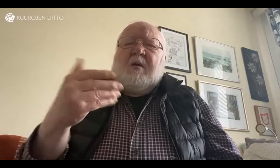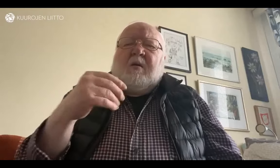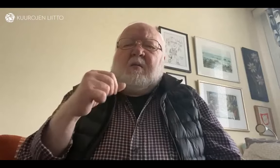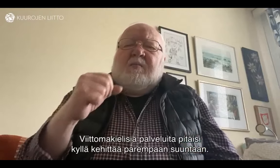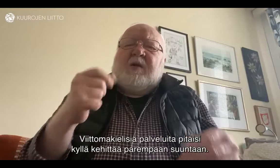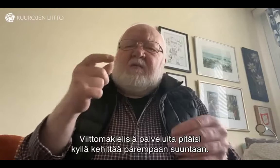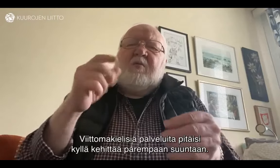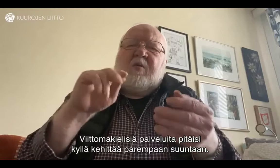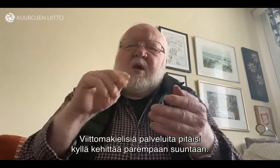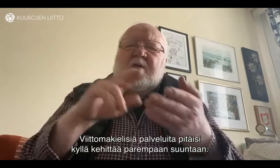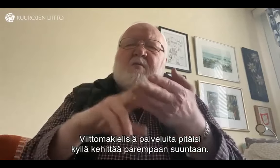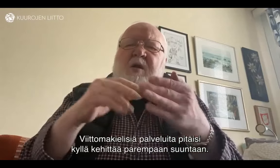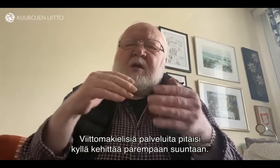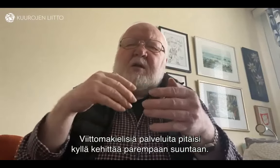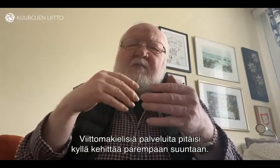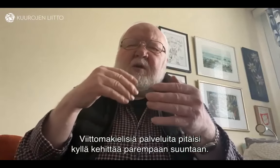Siitä minä en pidä.